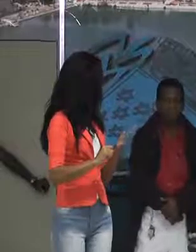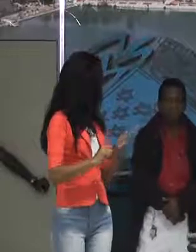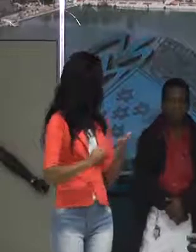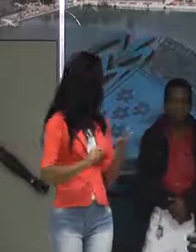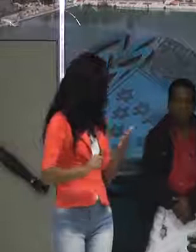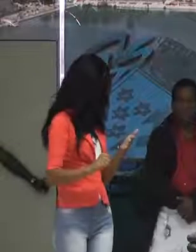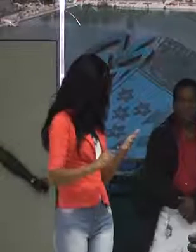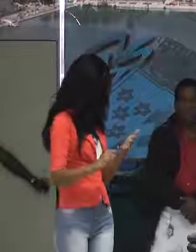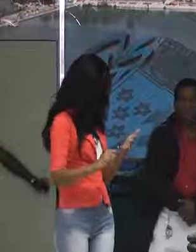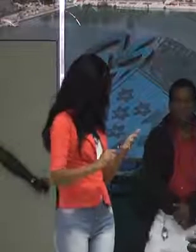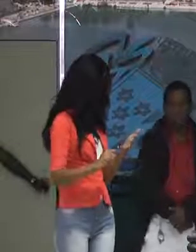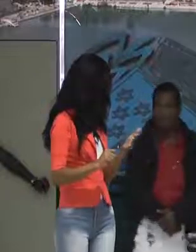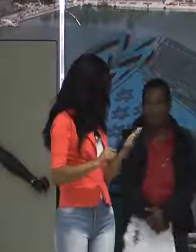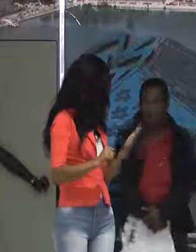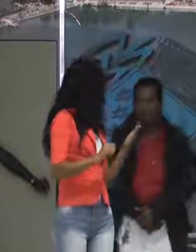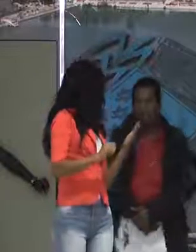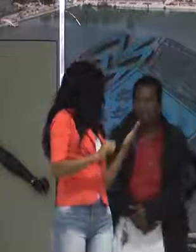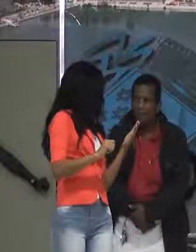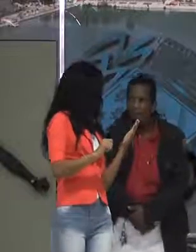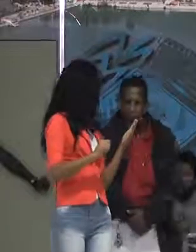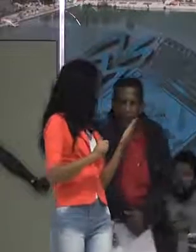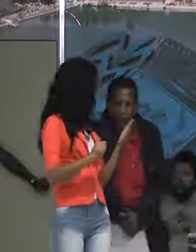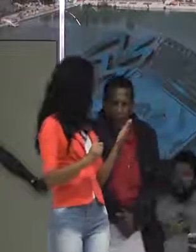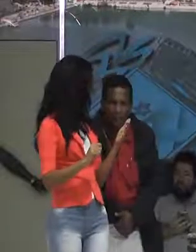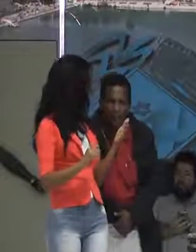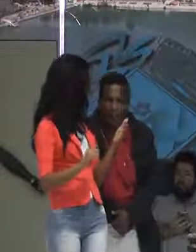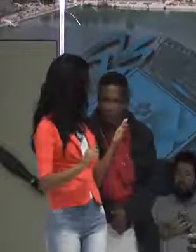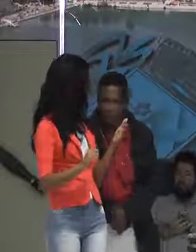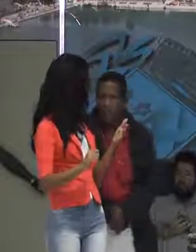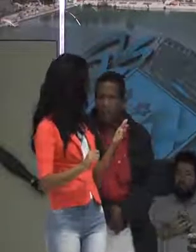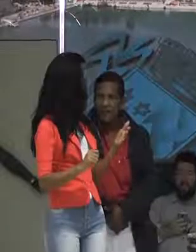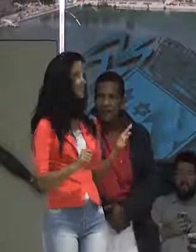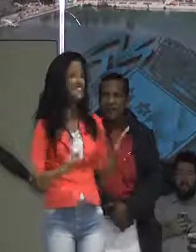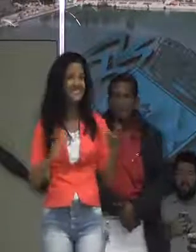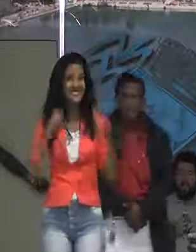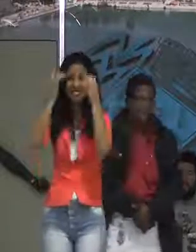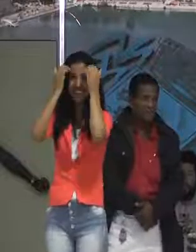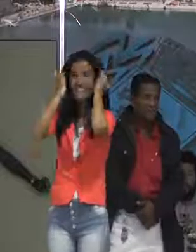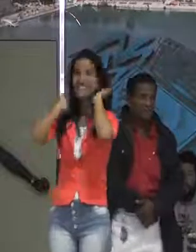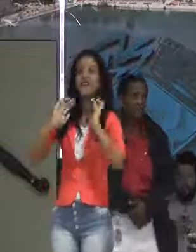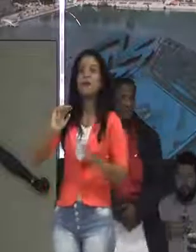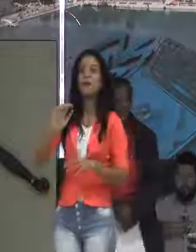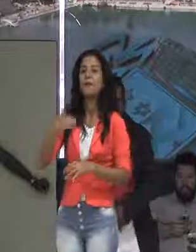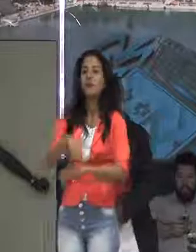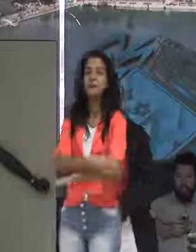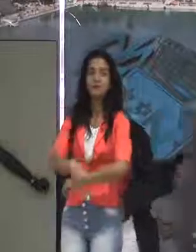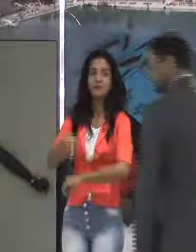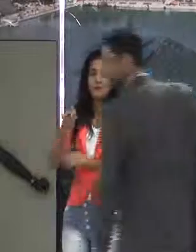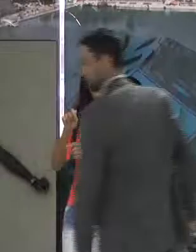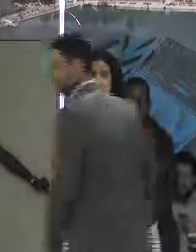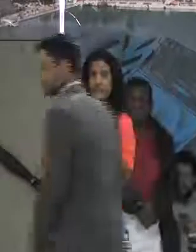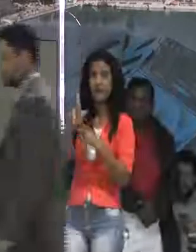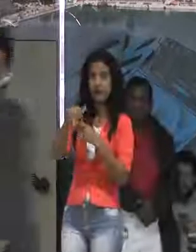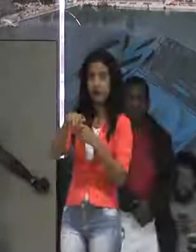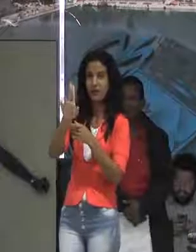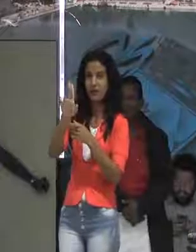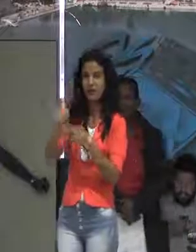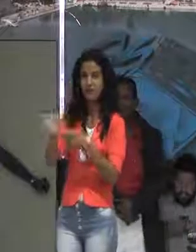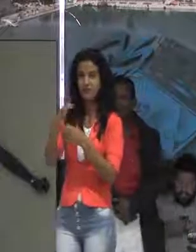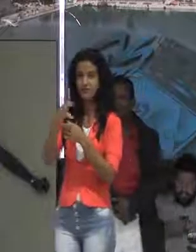viabilidade em abrir uma via que faça a ligação da rua Jaziel Martins à rua Parque da Mangueiras, no bairro da